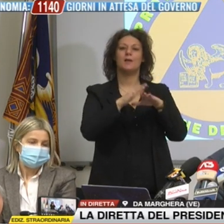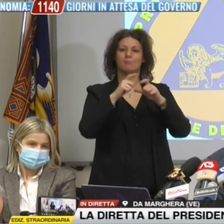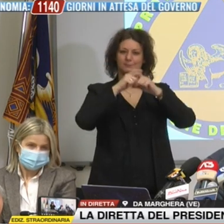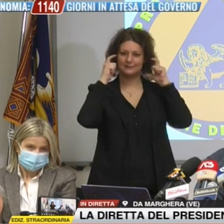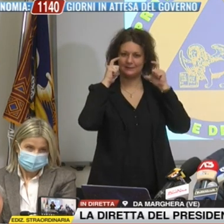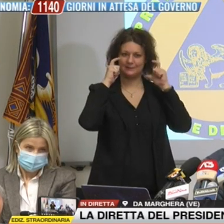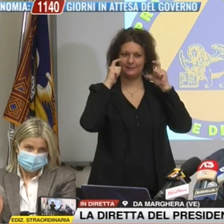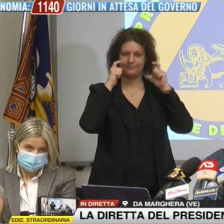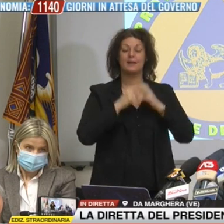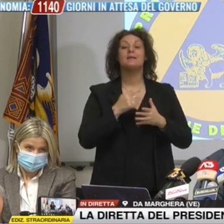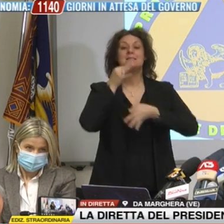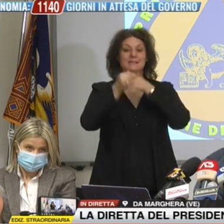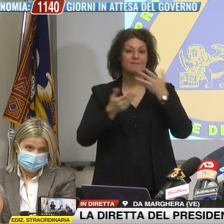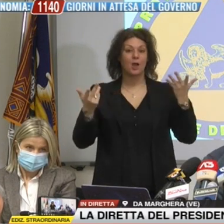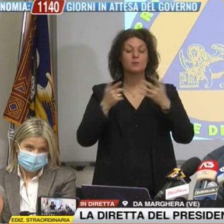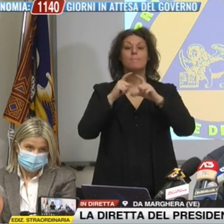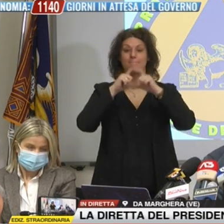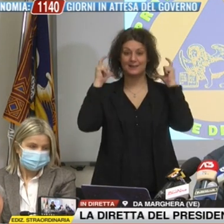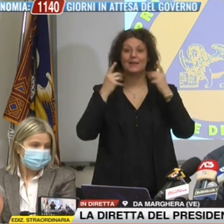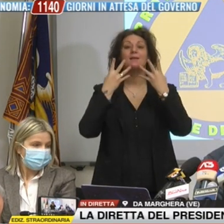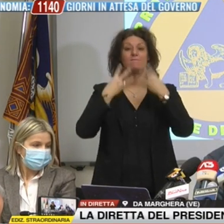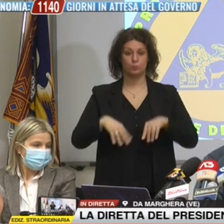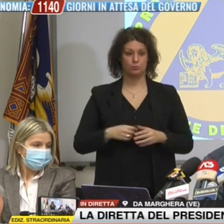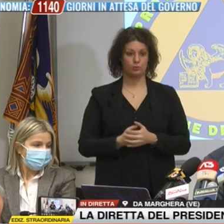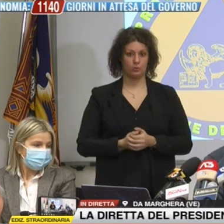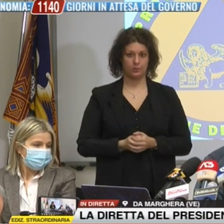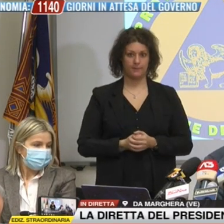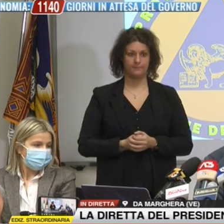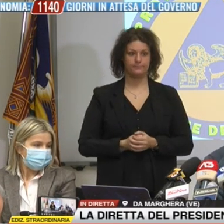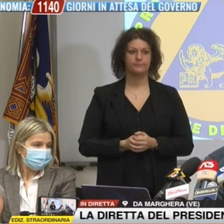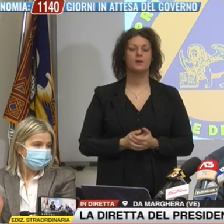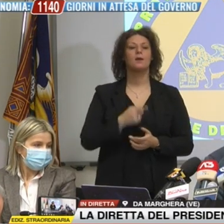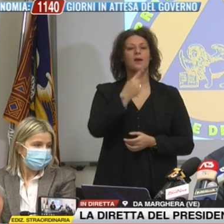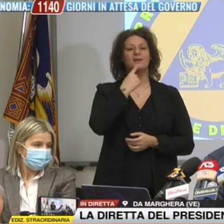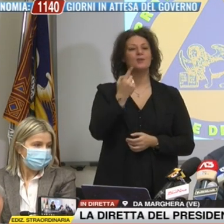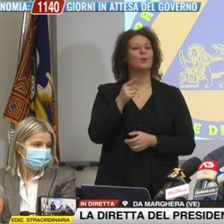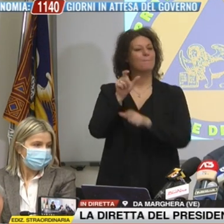quelle precauzioni funzionano. Chi dice che non se lo ricorda come ha fatto,